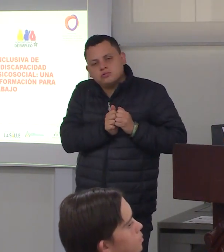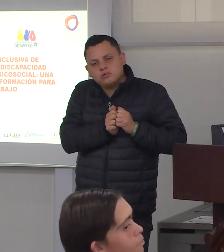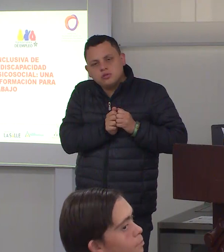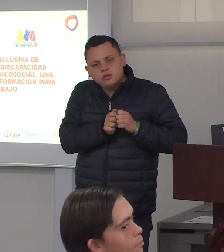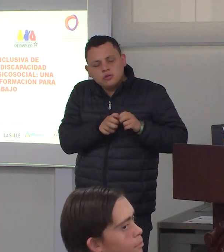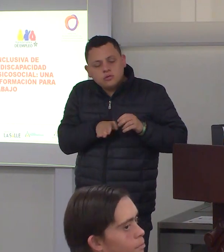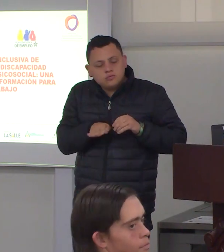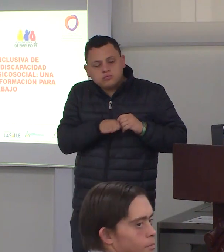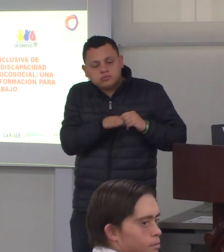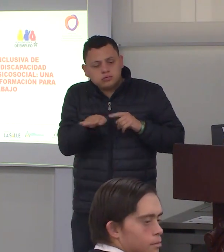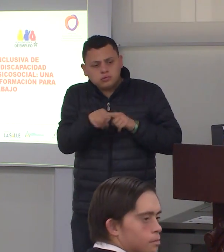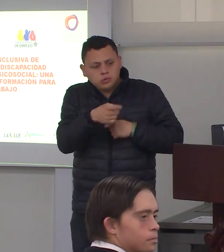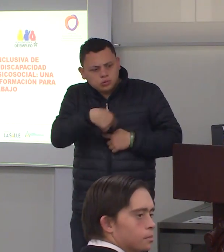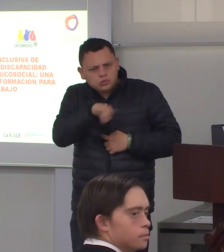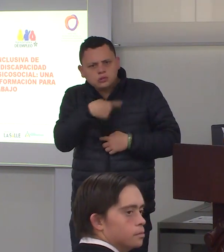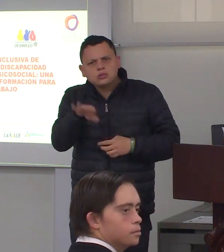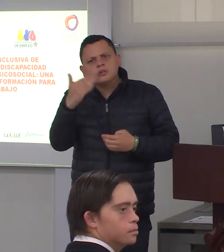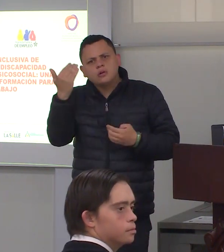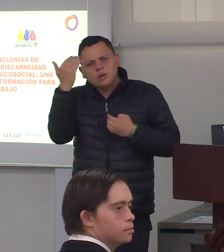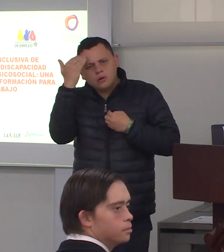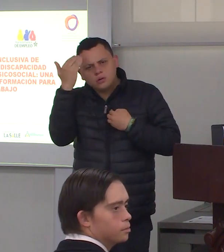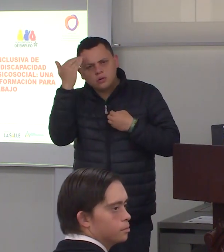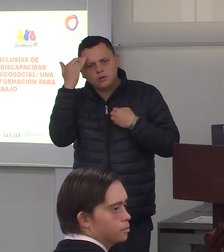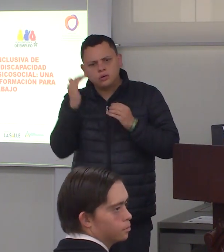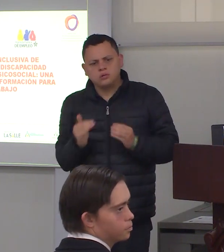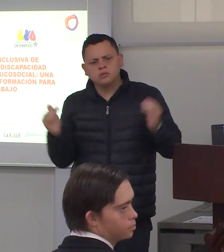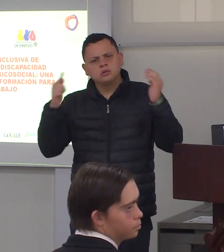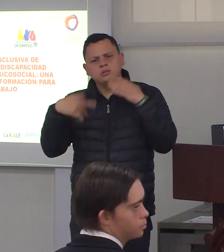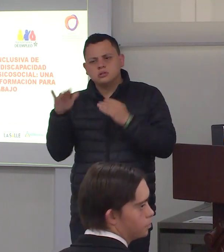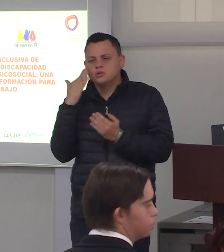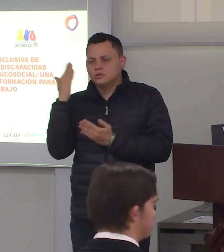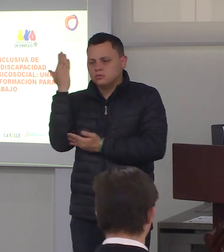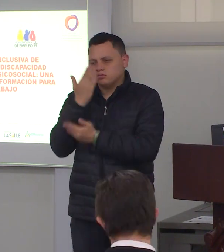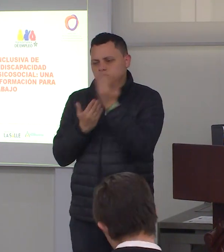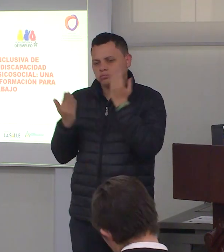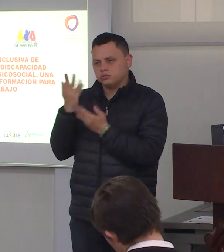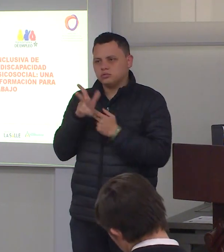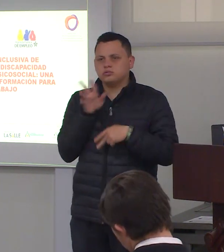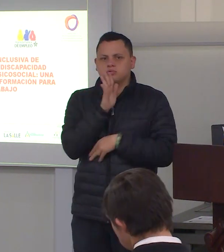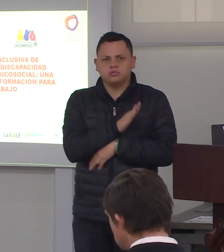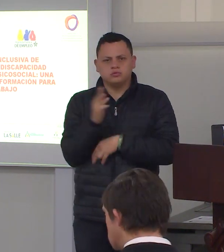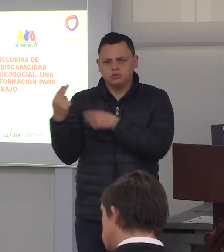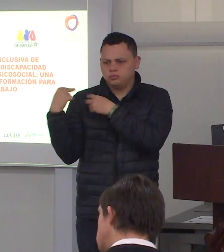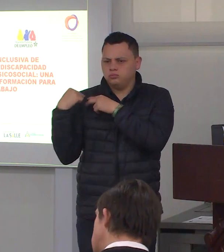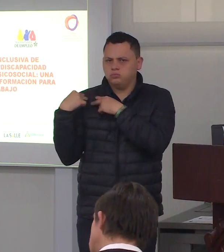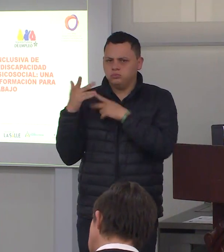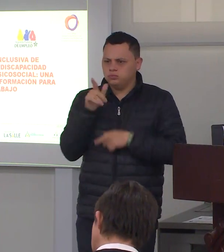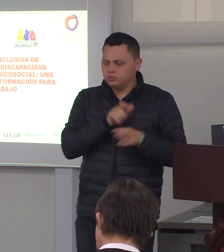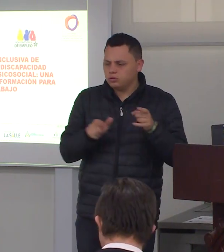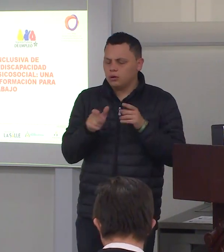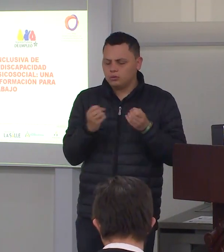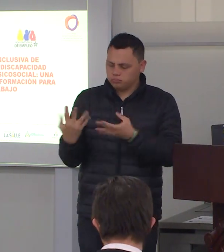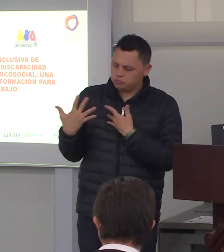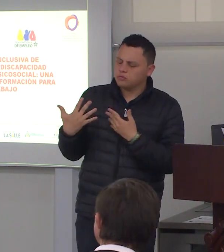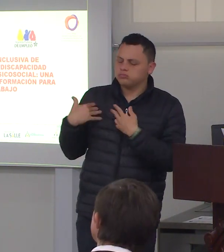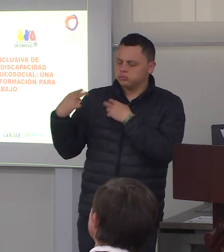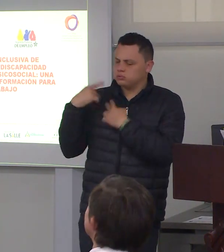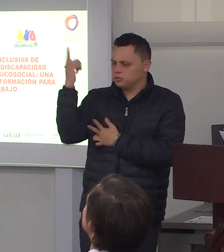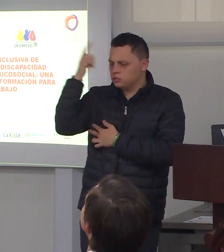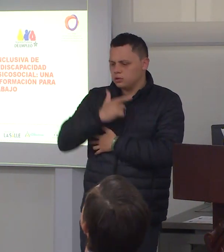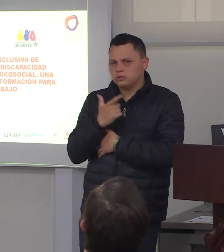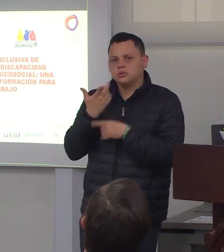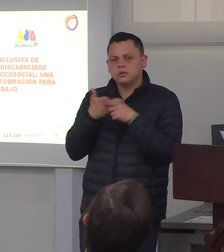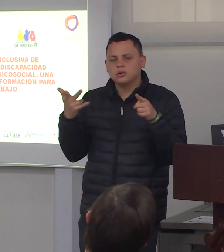que su grado de conciencia superior, son muy analíticos y serio con las responsabilidades que se les asignan. Además, tienen mucha